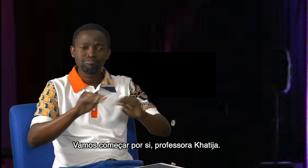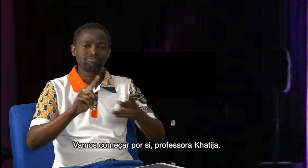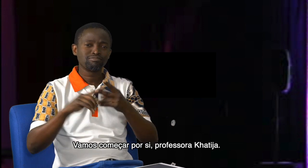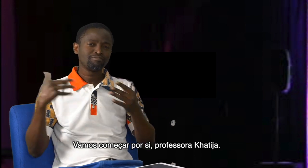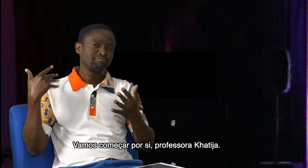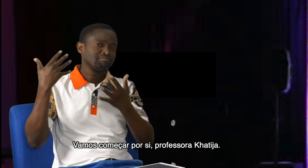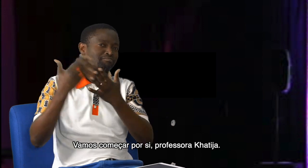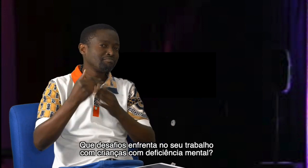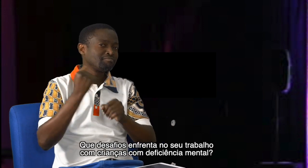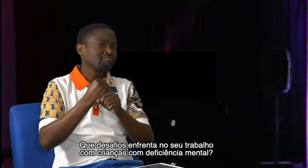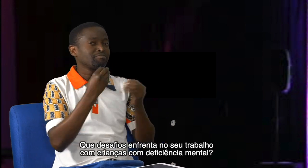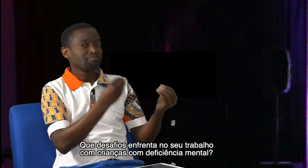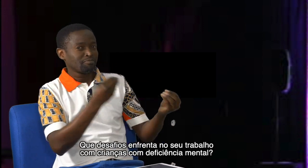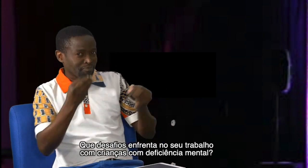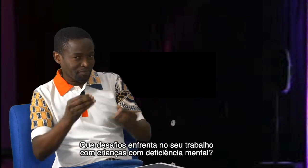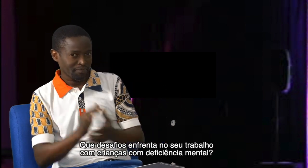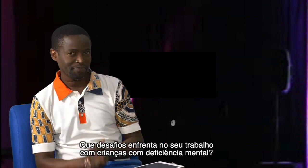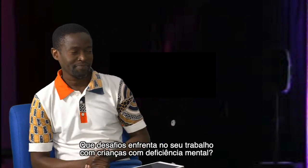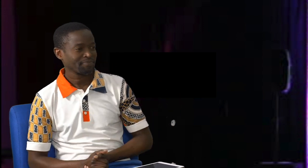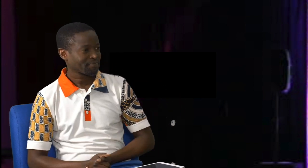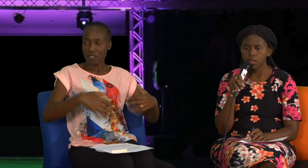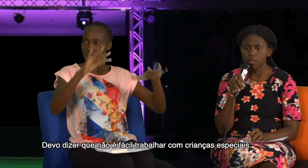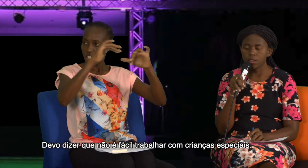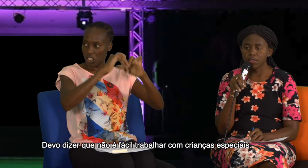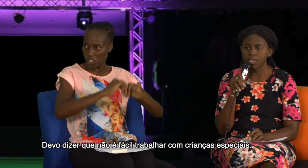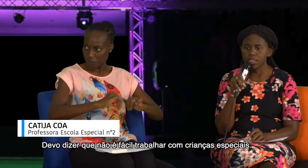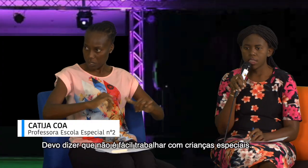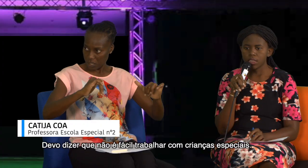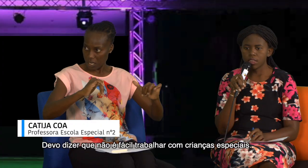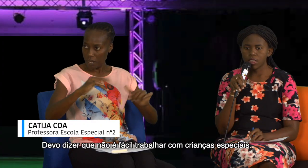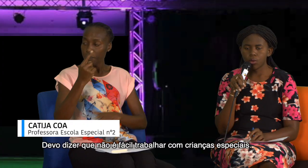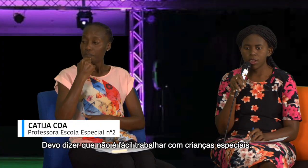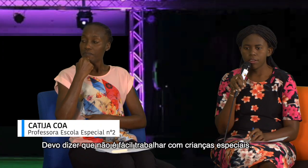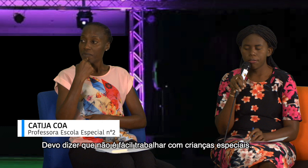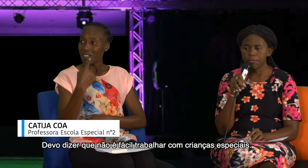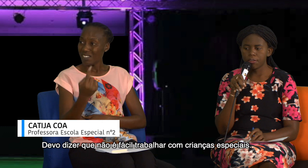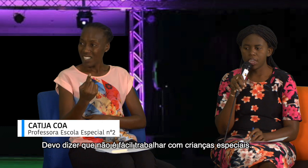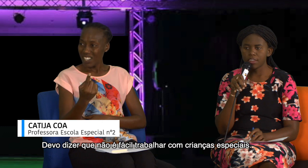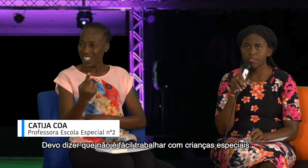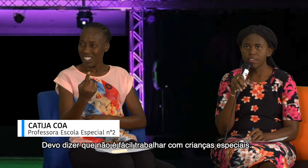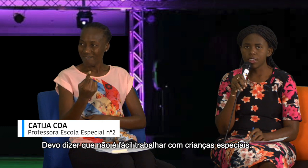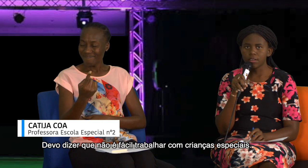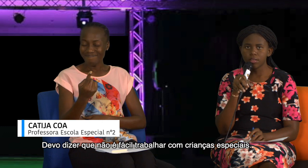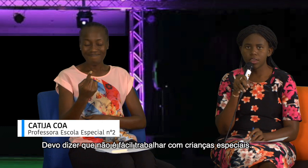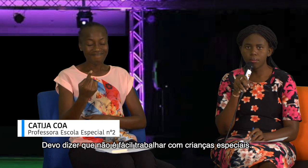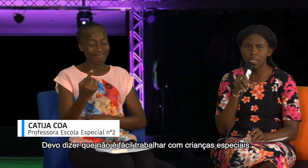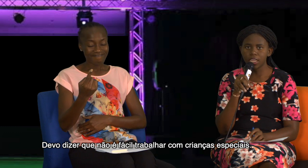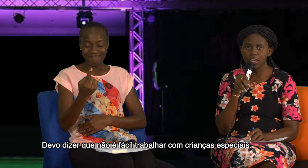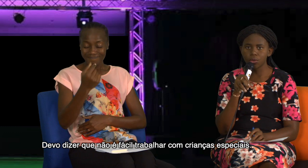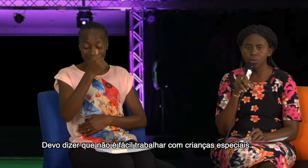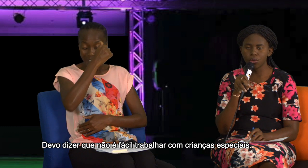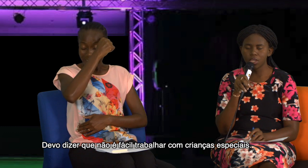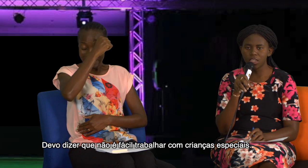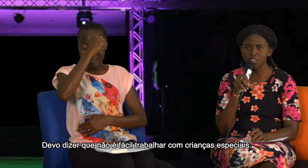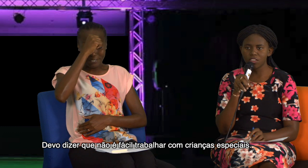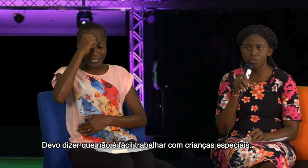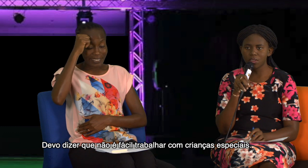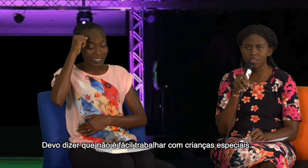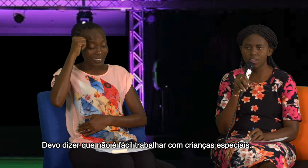professora. Que desafios enfrenta a trabalhar com... Dizer que não é fácil trabalhar com crianças